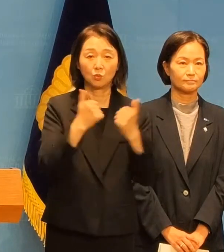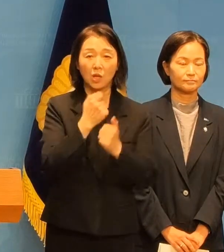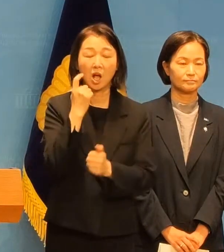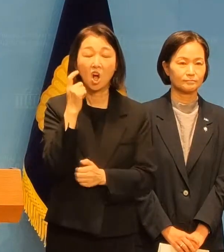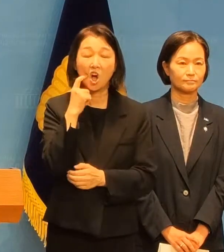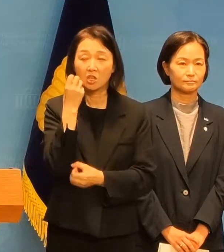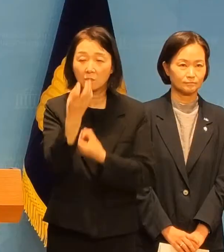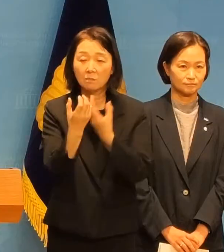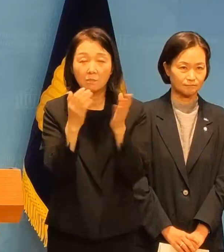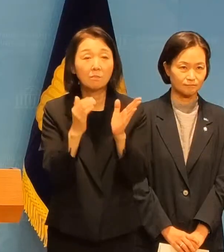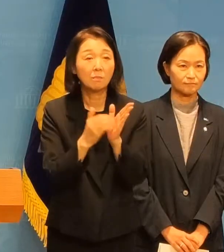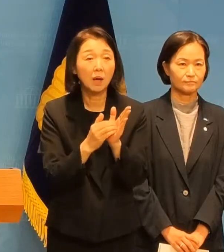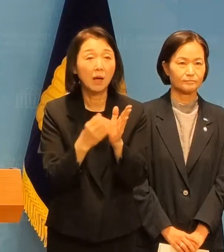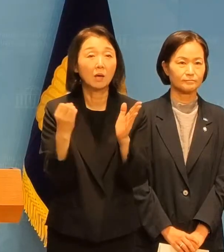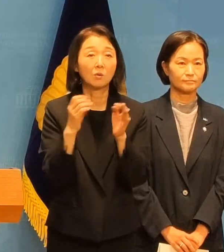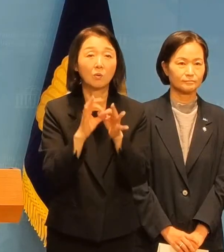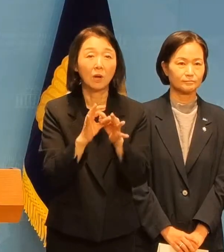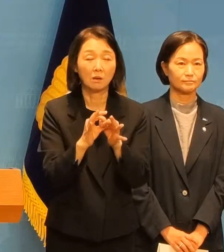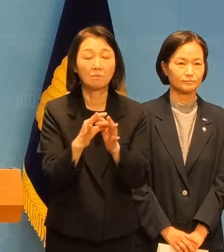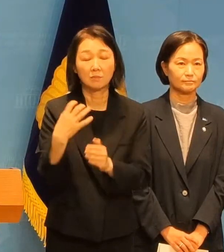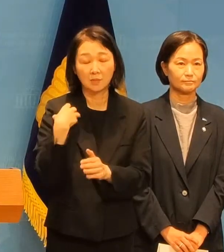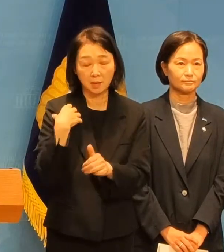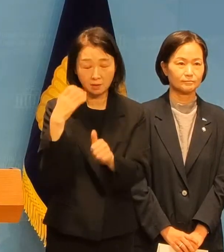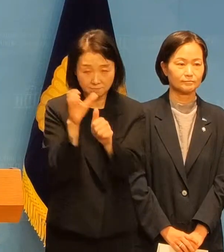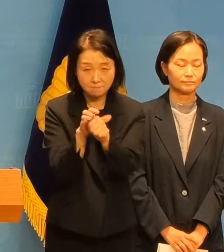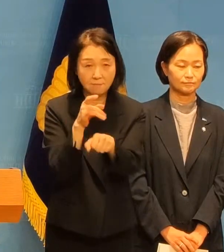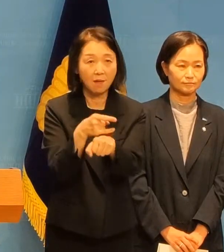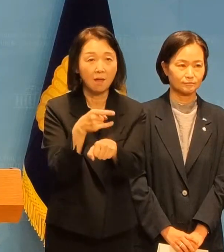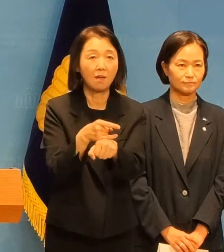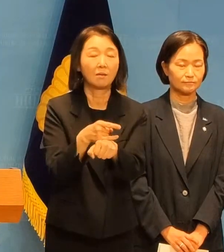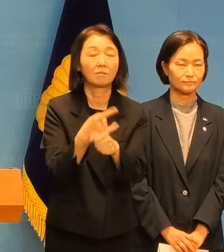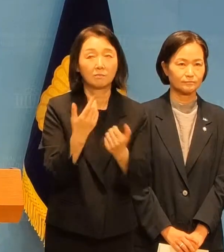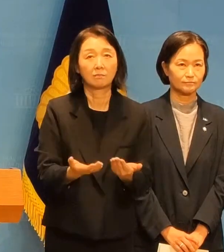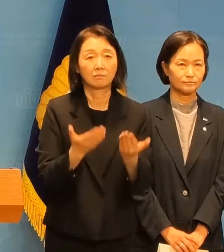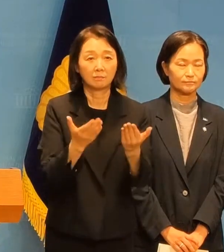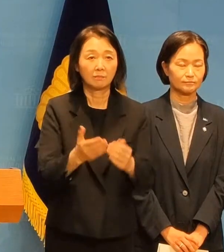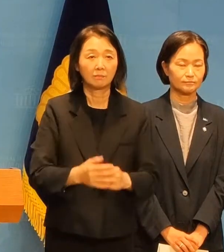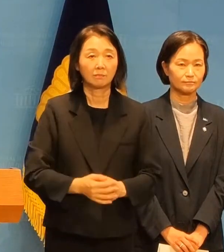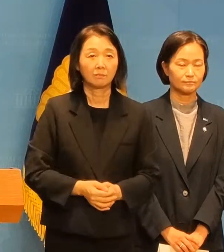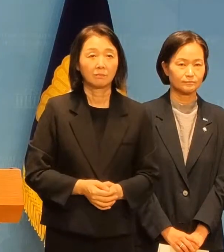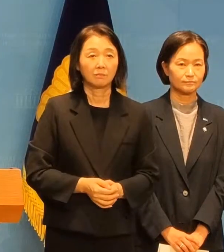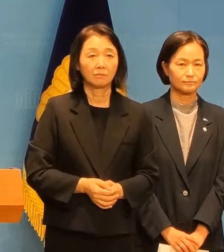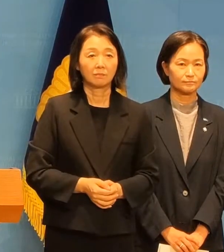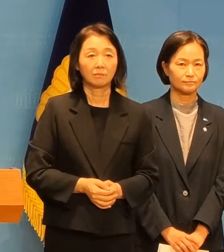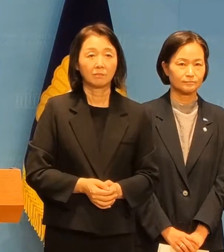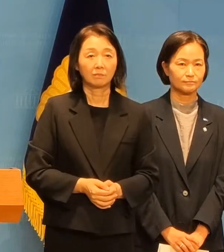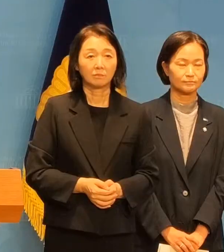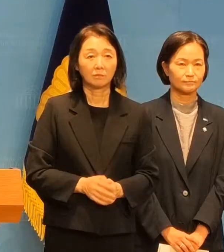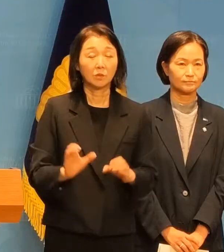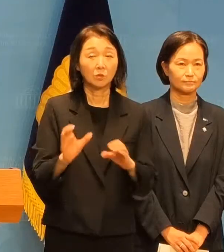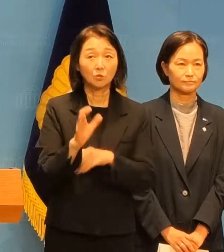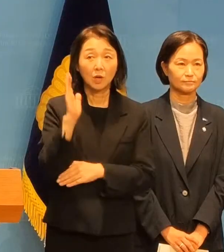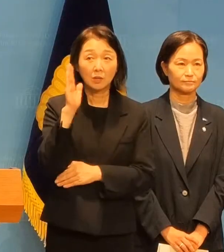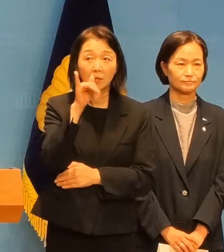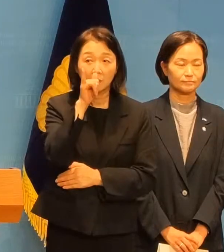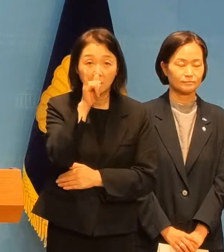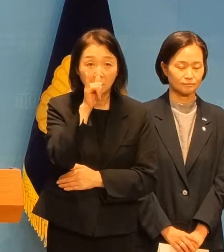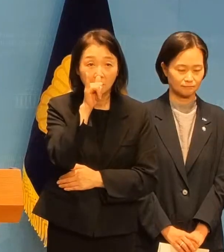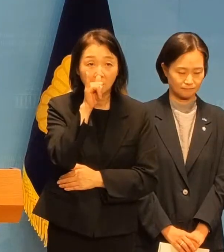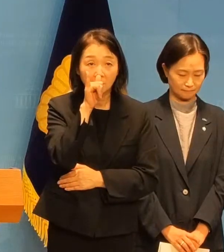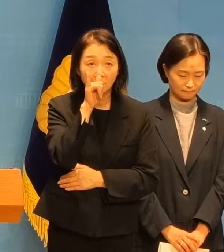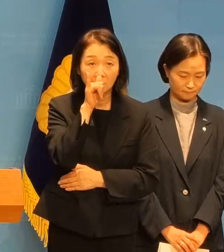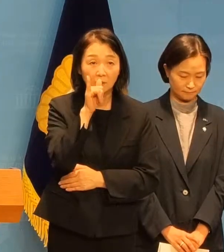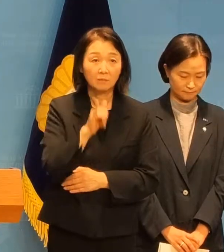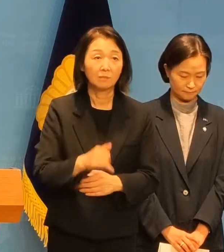것과 관련해서도 책임을 묻지 않을 수 없다는 점을 말씀드립니다. 추가로 혹시 하실 얘기가?